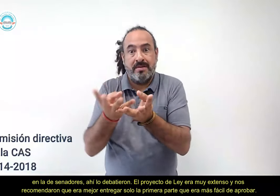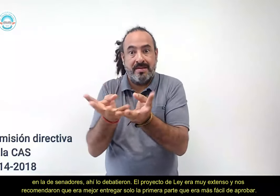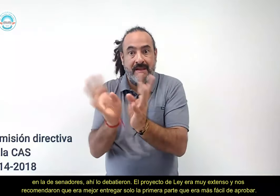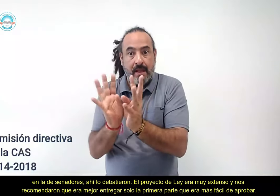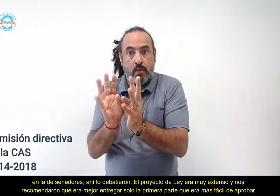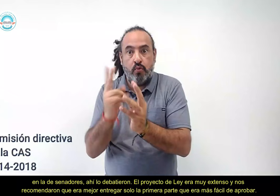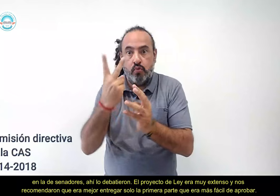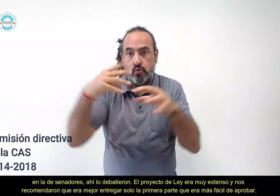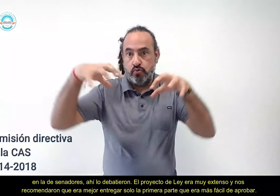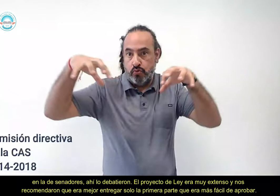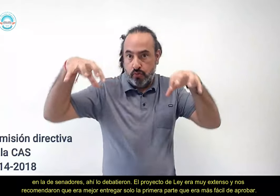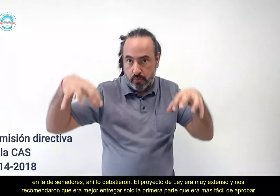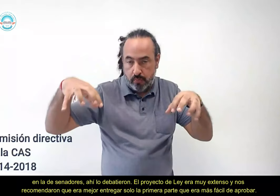Ahí lo debatieron.